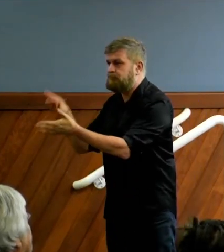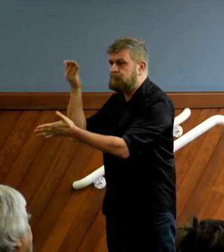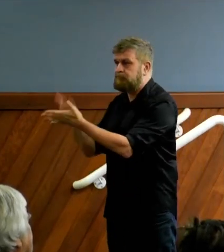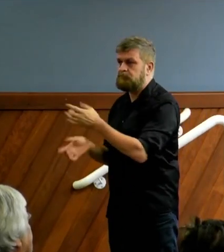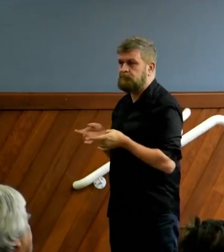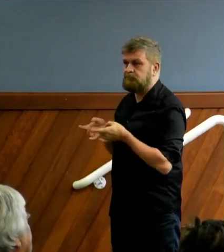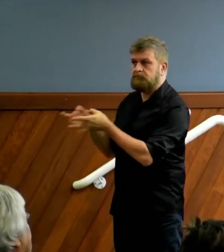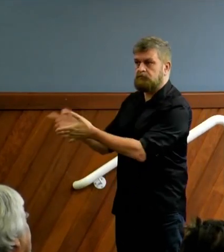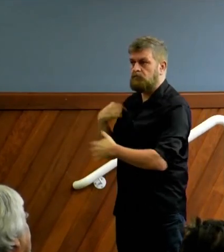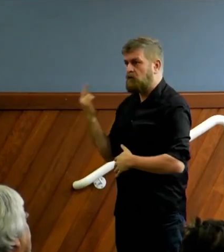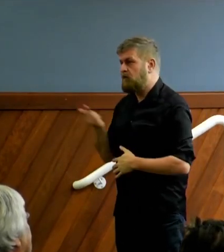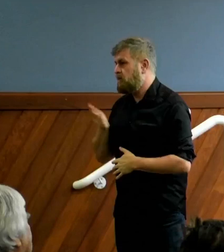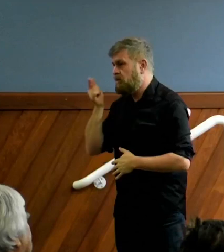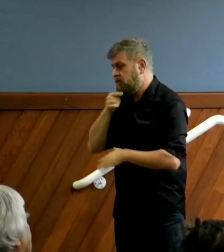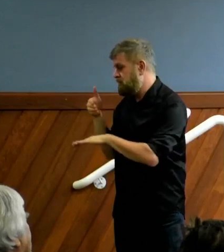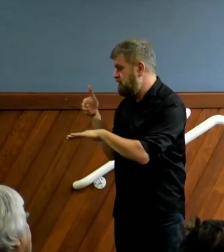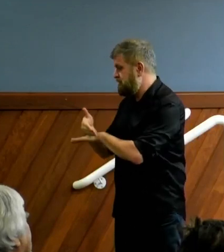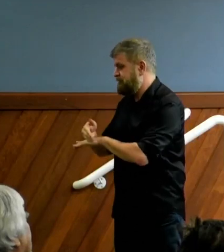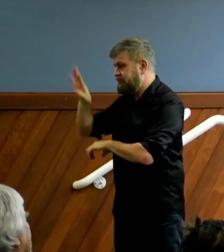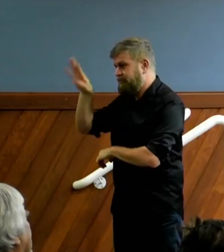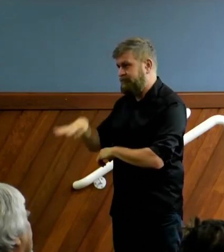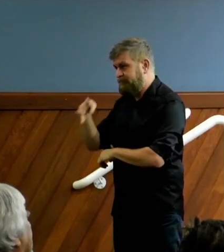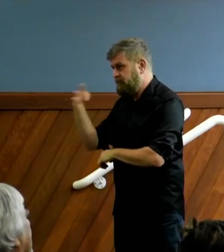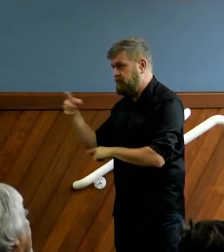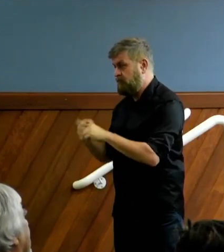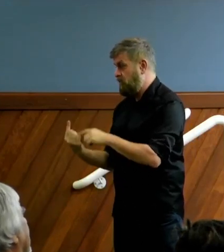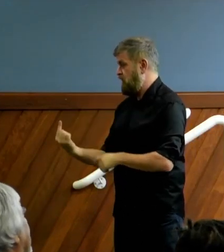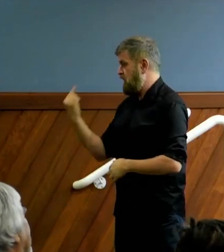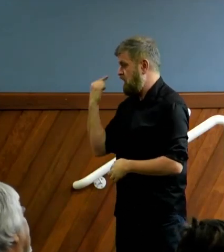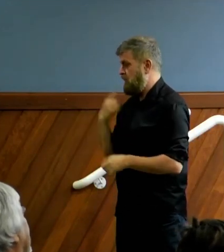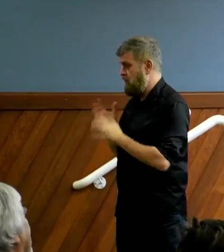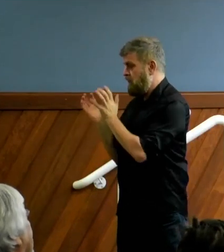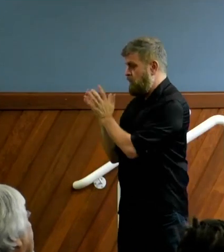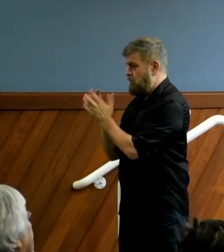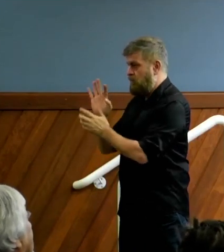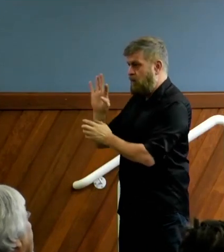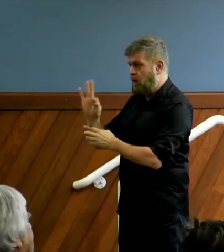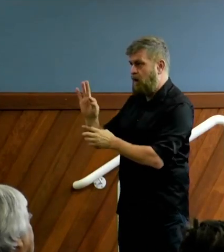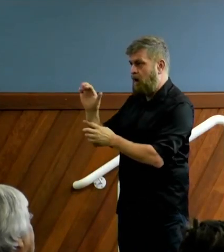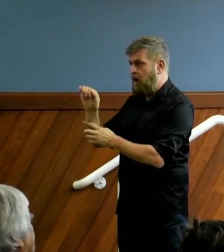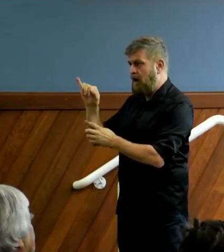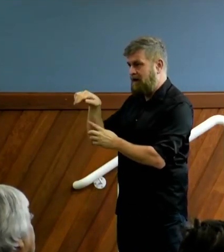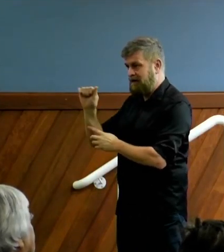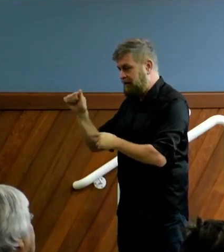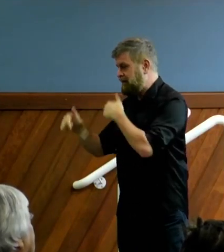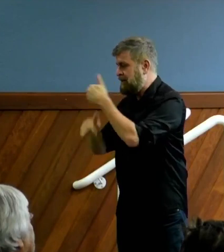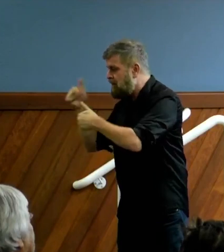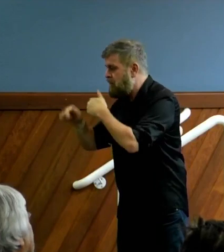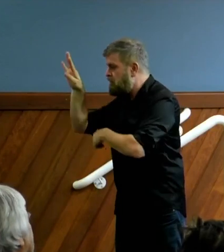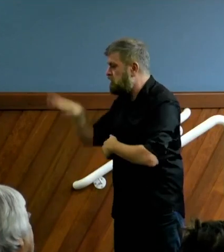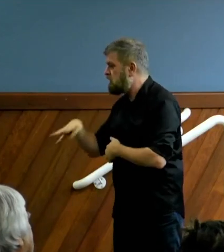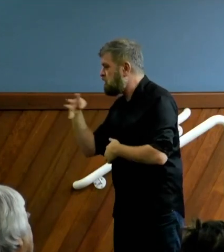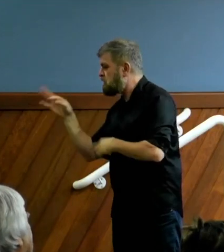A gente não consegue ter acesso às tabelas, porque à época o pessoal do Tainacan trabalhou nas tabelas, né?